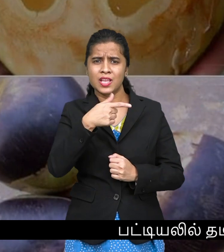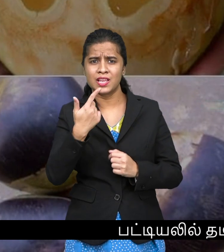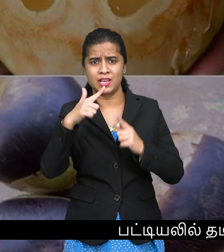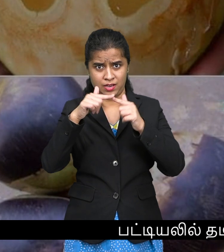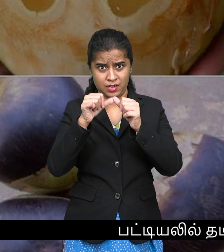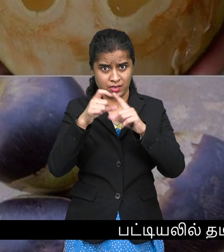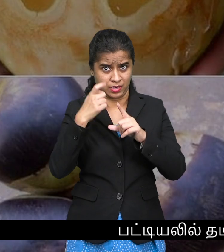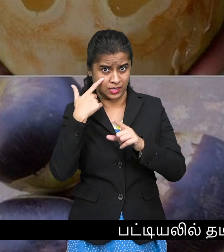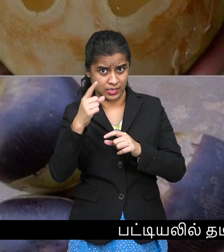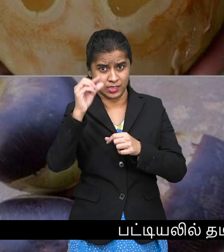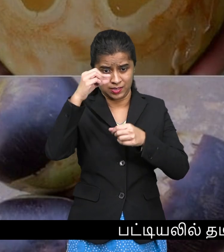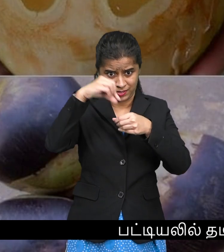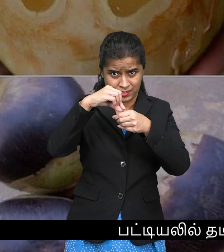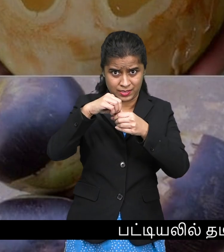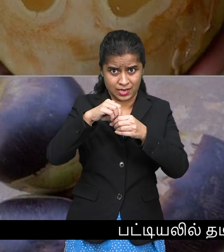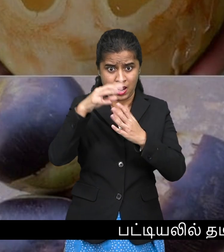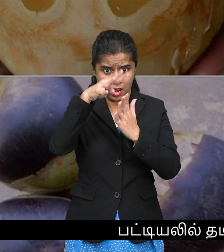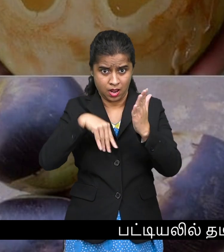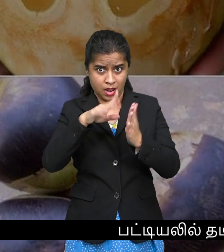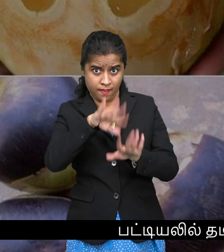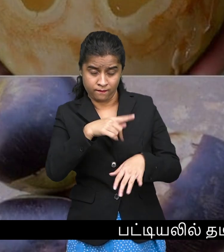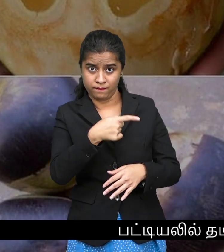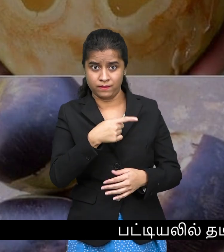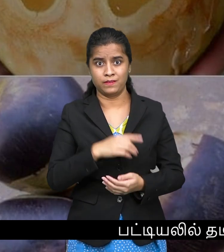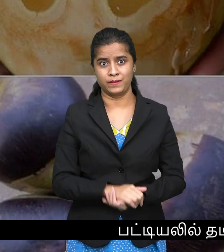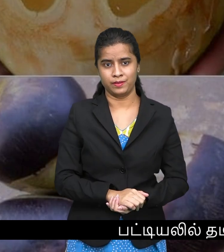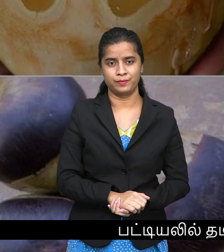பட்டியலில் தடி விதைகள் உள்ளதா?